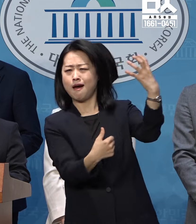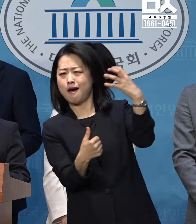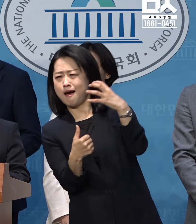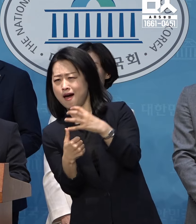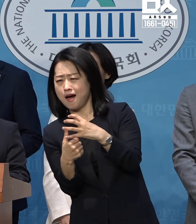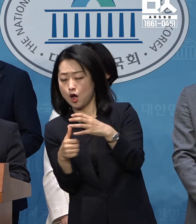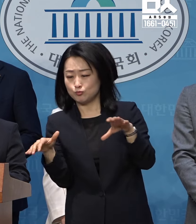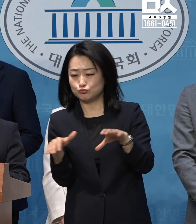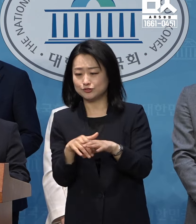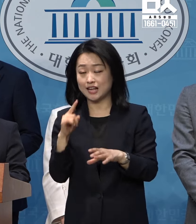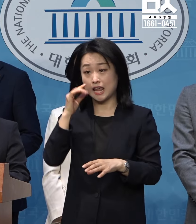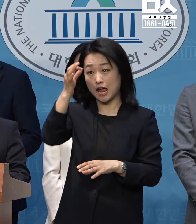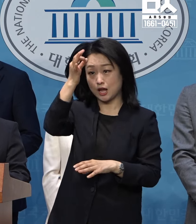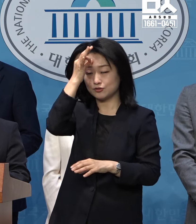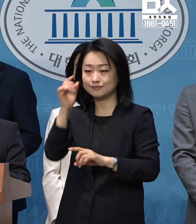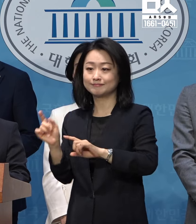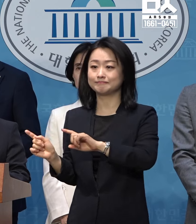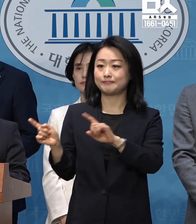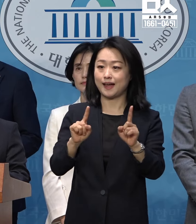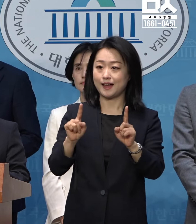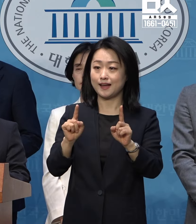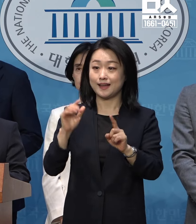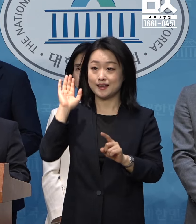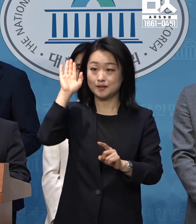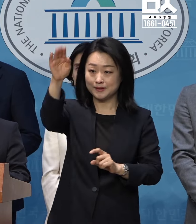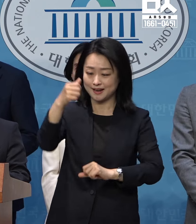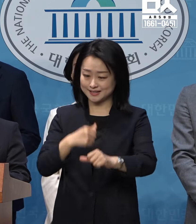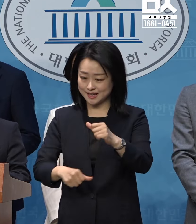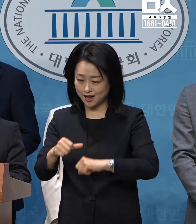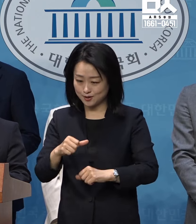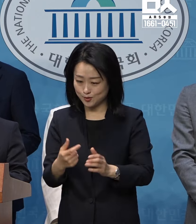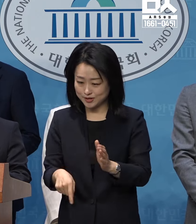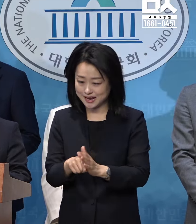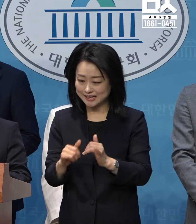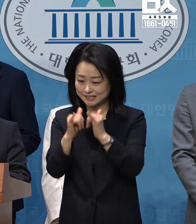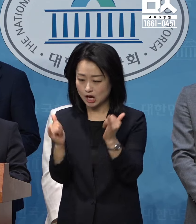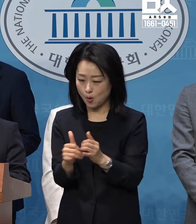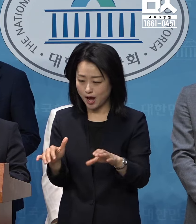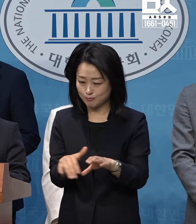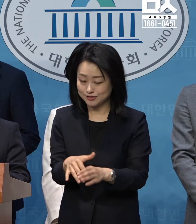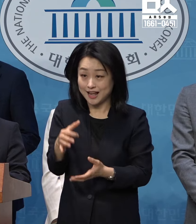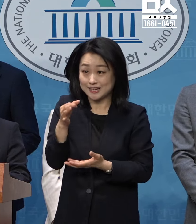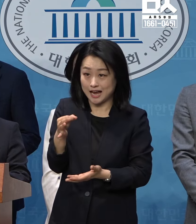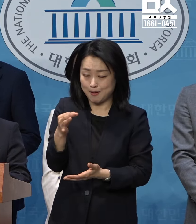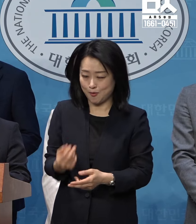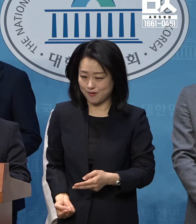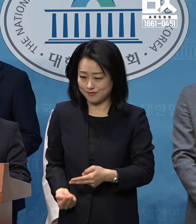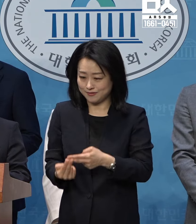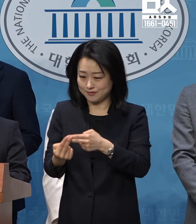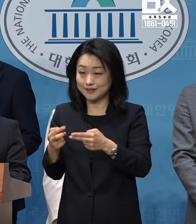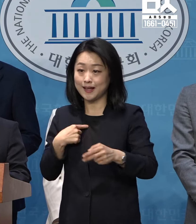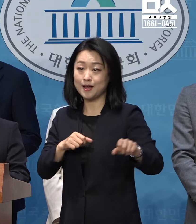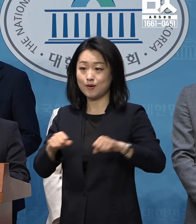대한민국 문화예술을 되살리고 다음 세대를 위한 사회문화적 자본 축적에